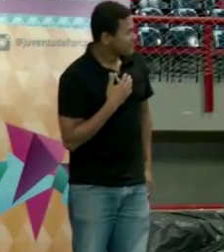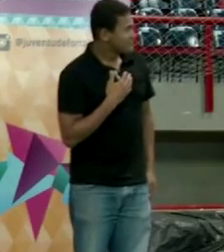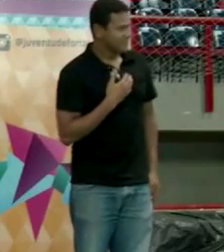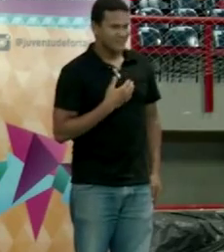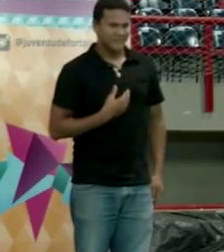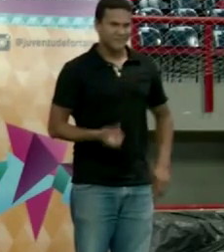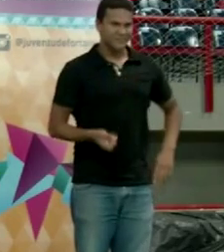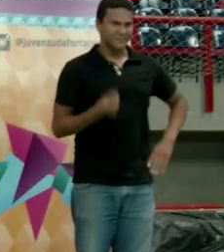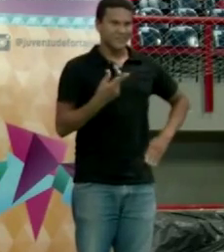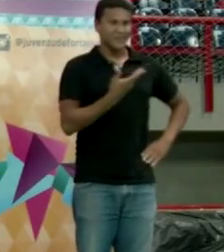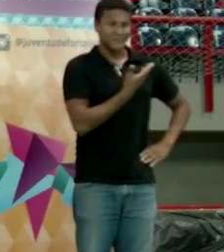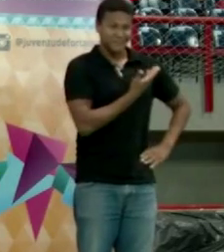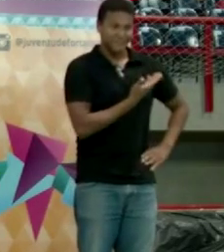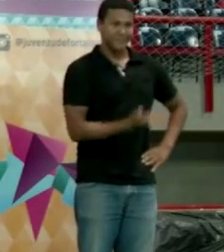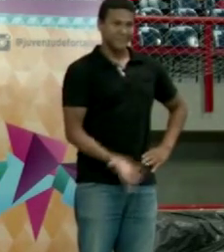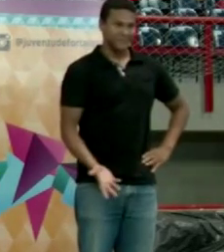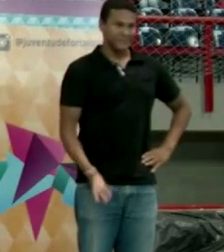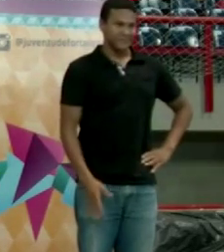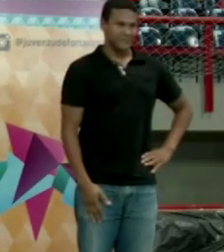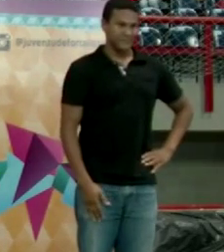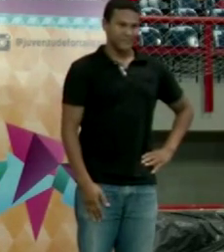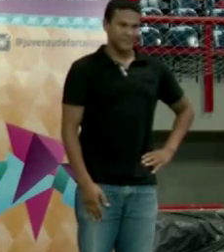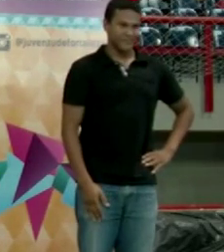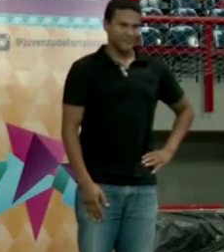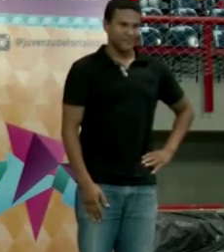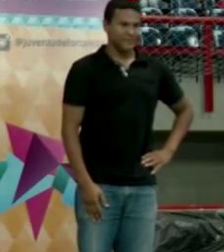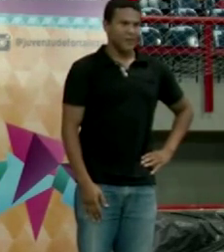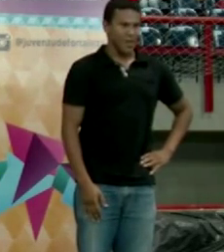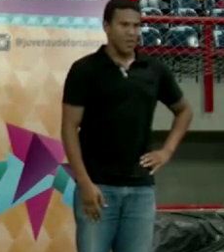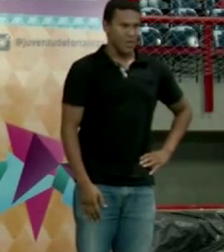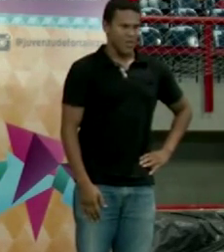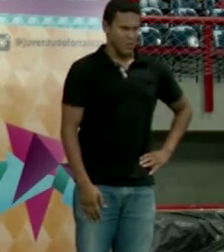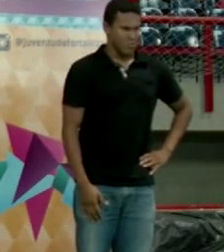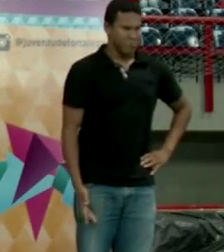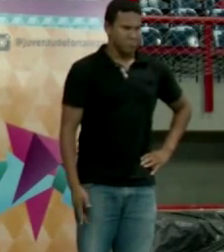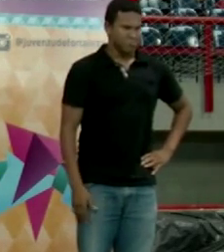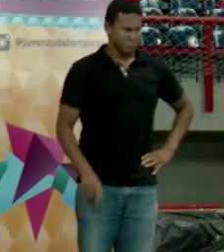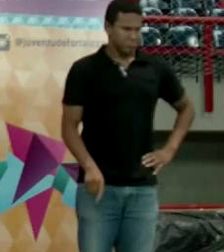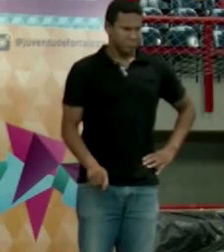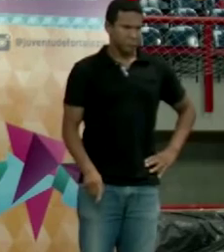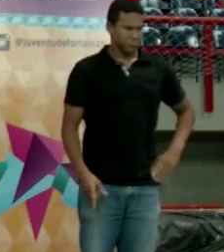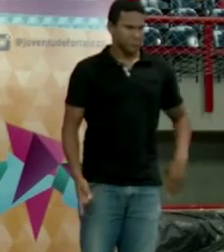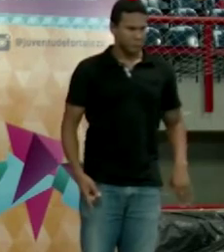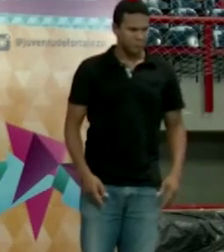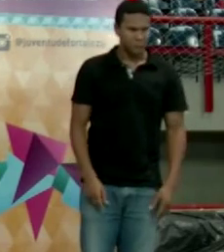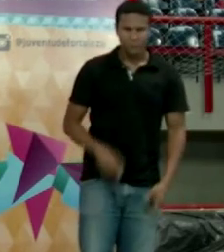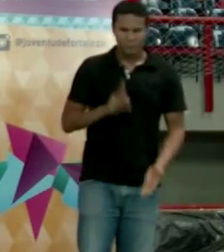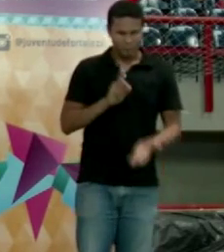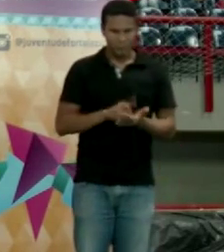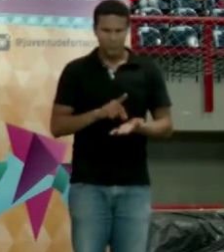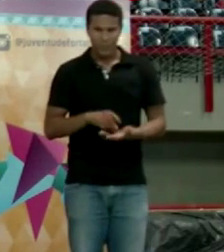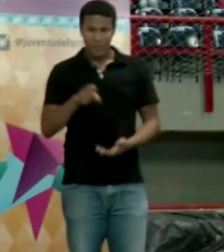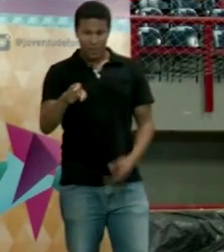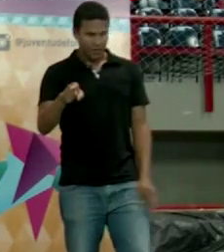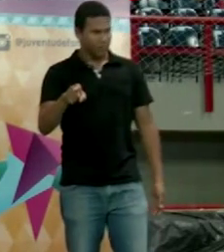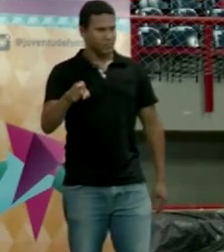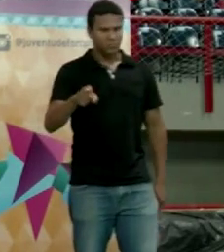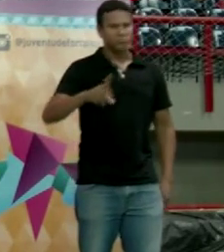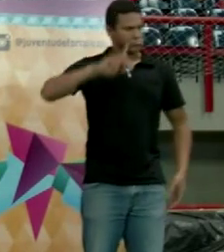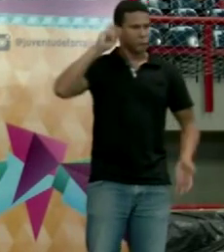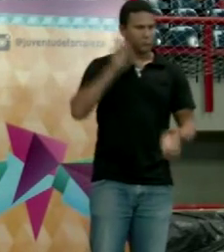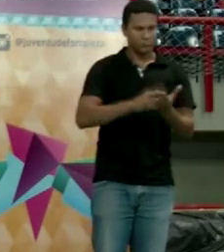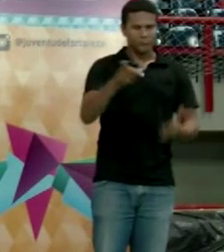Já tivemos, né? Ok, vamos lá. Dom Pedro I, gente, foi um grande farrista, isso é